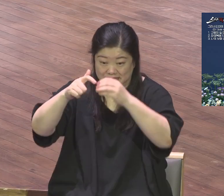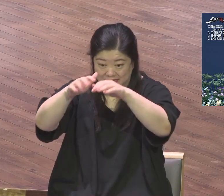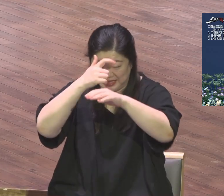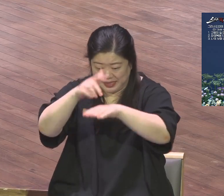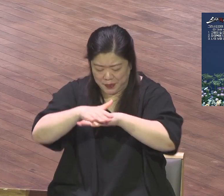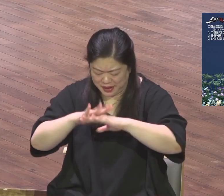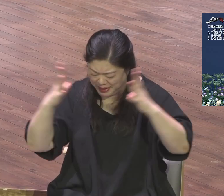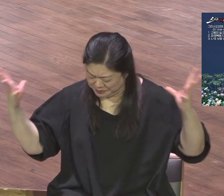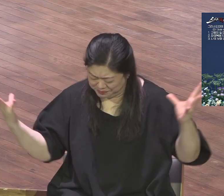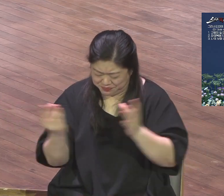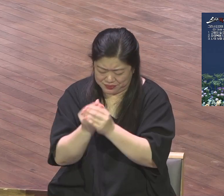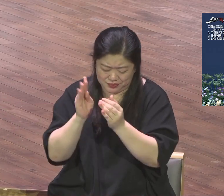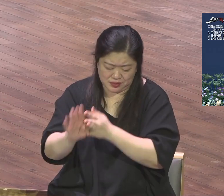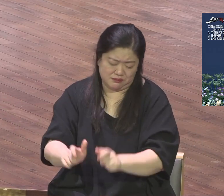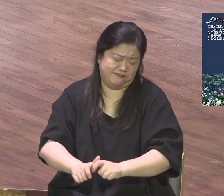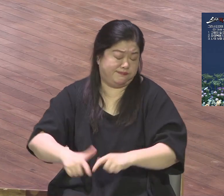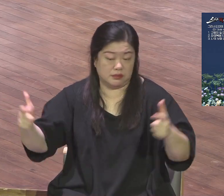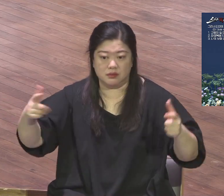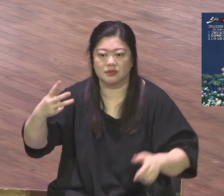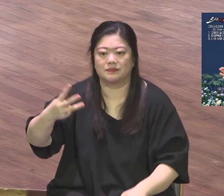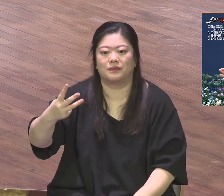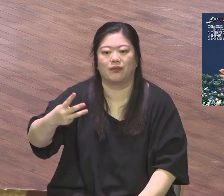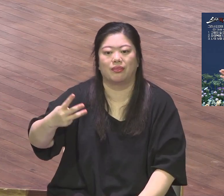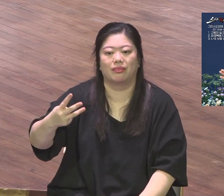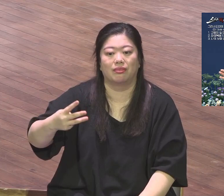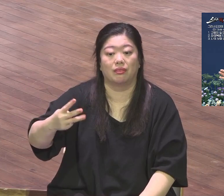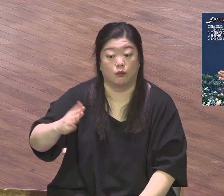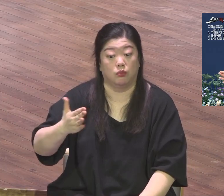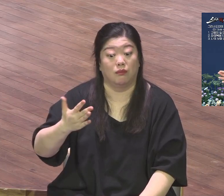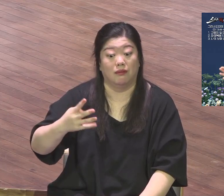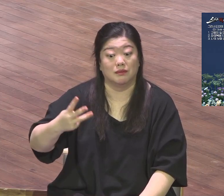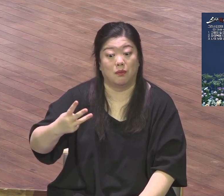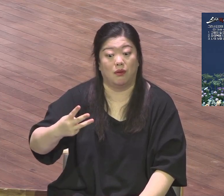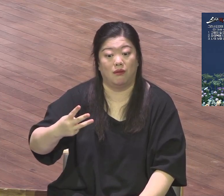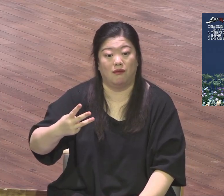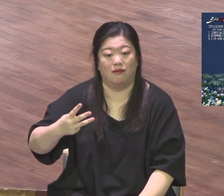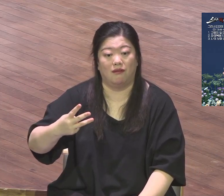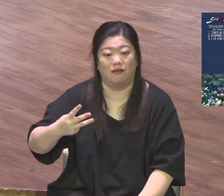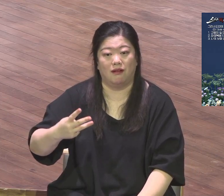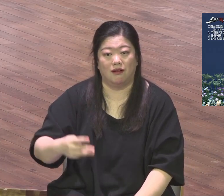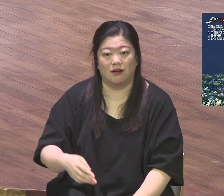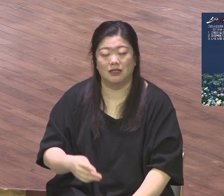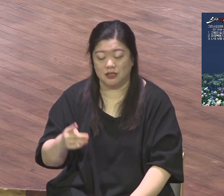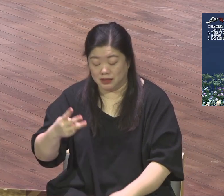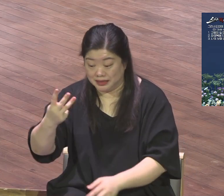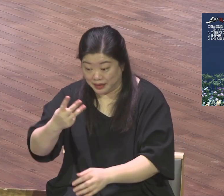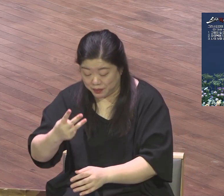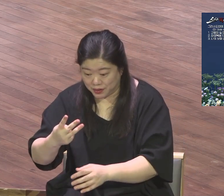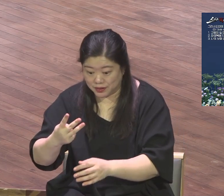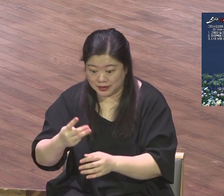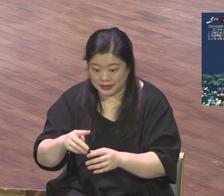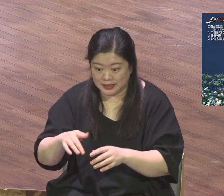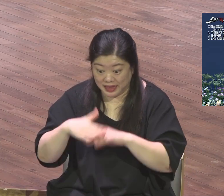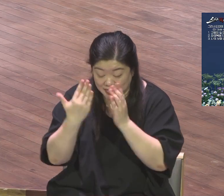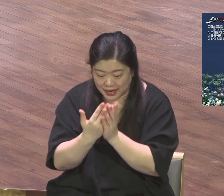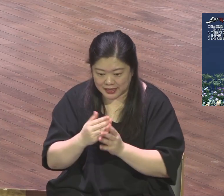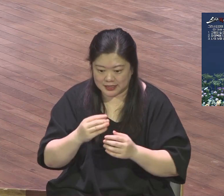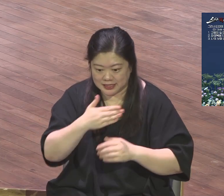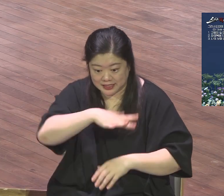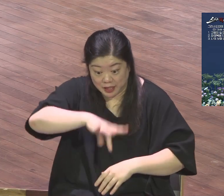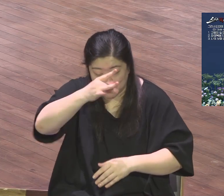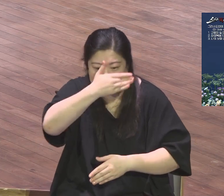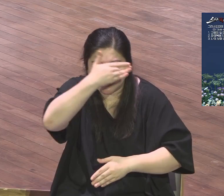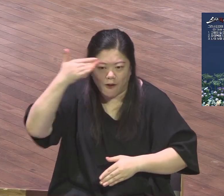그래서 우리 교단신문 개혁공보에도 르포 기사로 이게 전부 기사화돼서 이렇게 나왔고